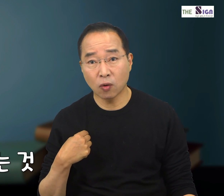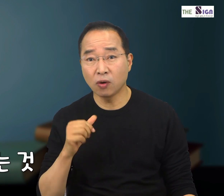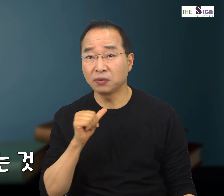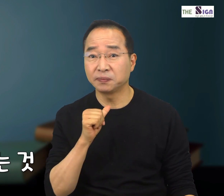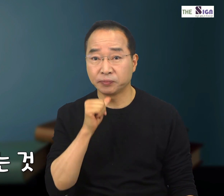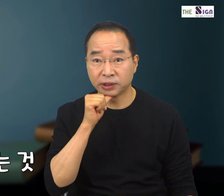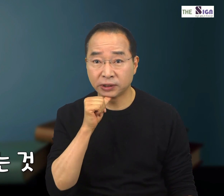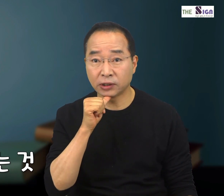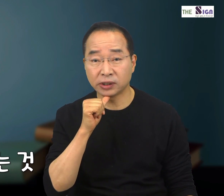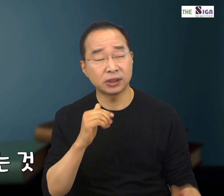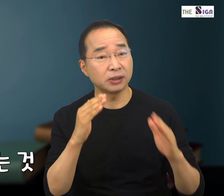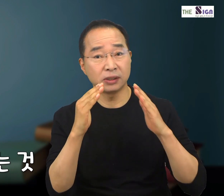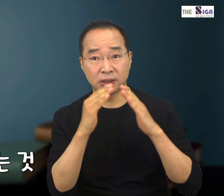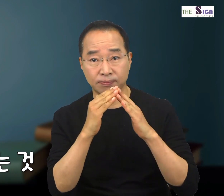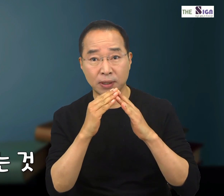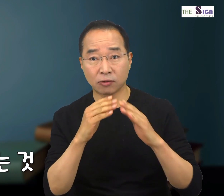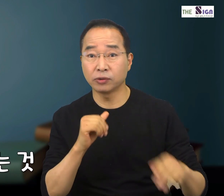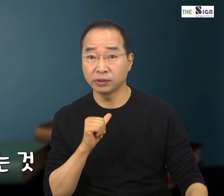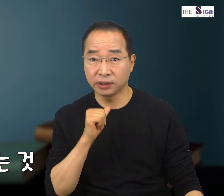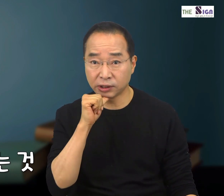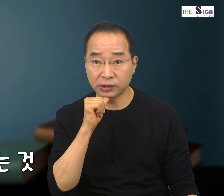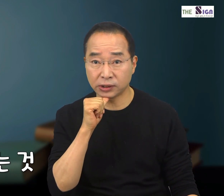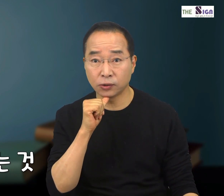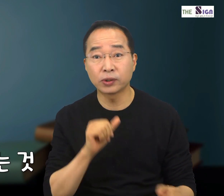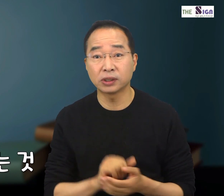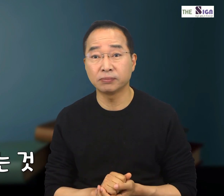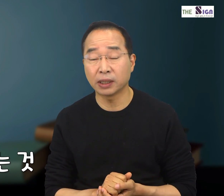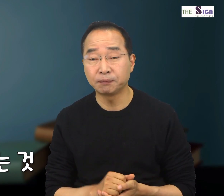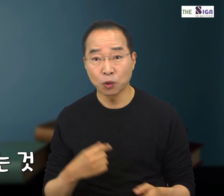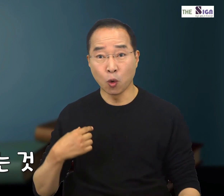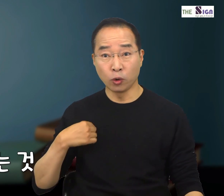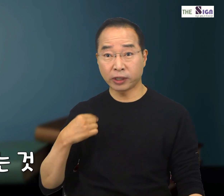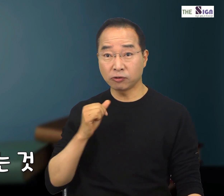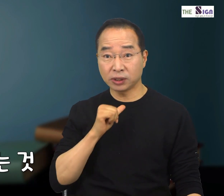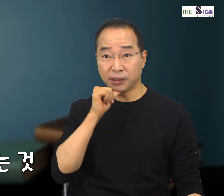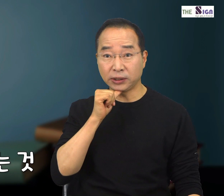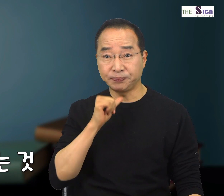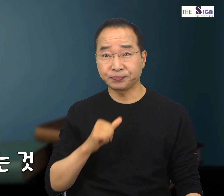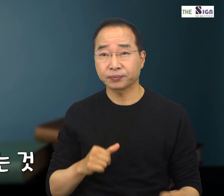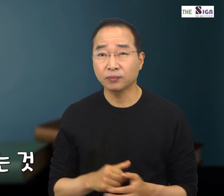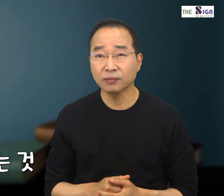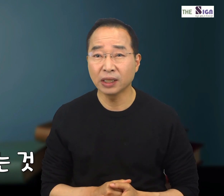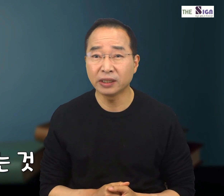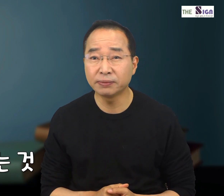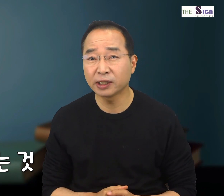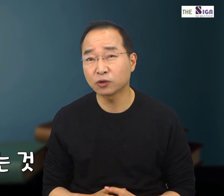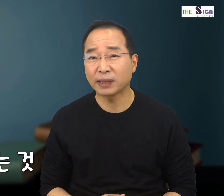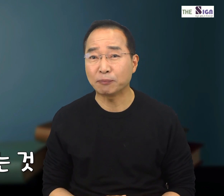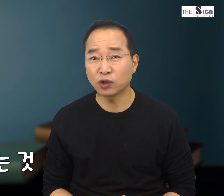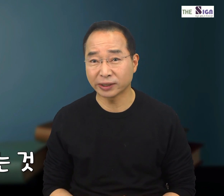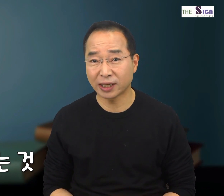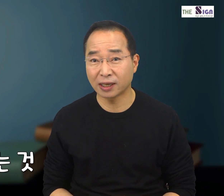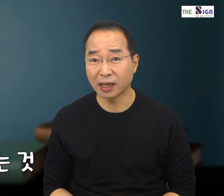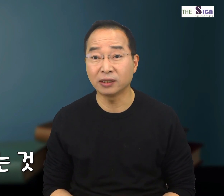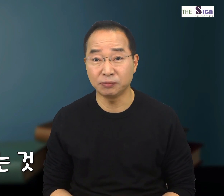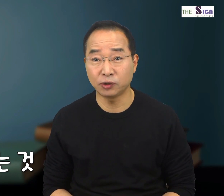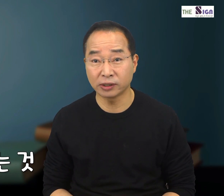옷하고 쓰던지 집하고 쓰던지 이렇게 씁니다. 옷하고 쓰면은 입은 게 좀 남루하다라는 의미로